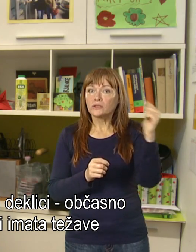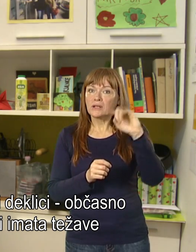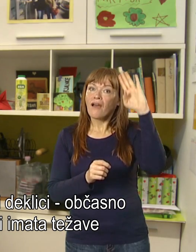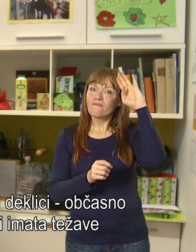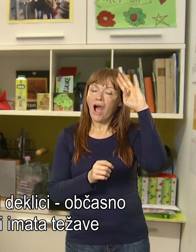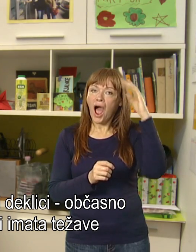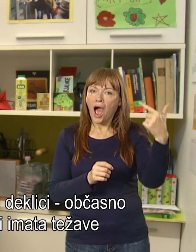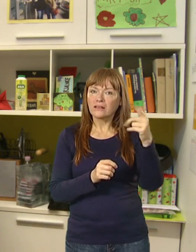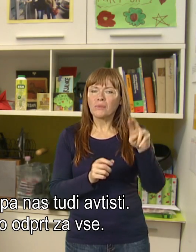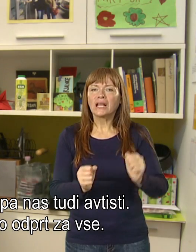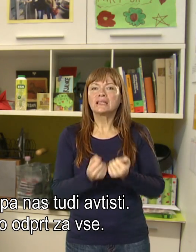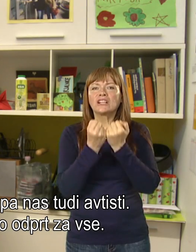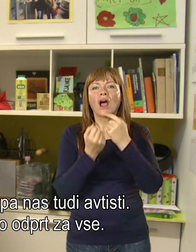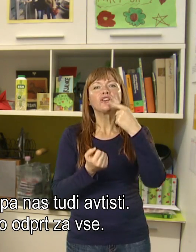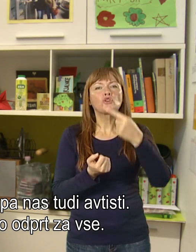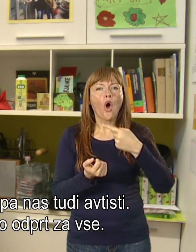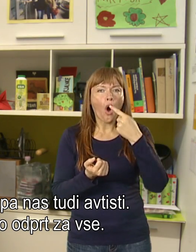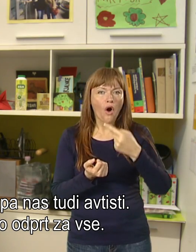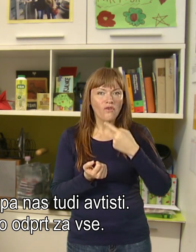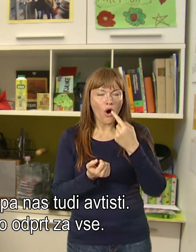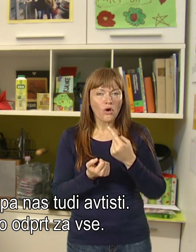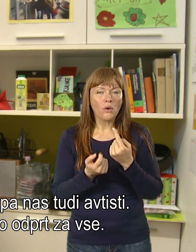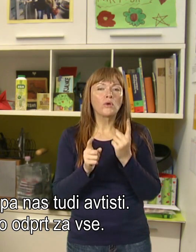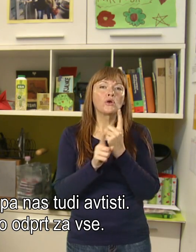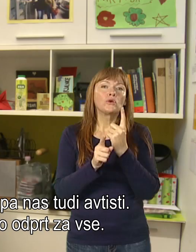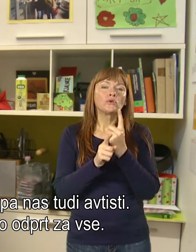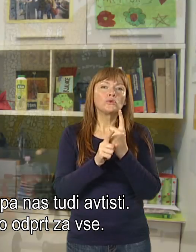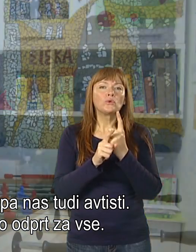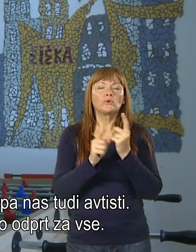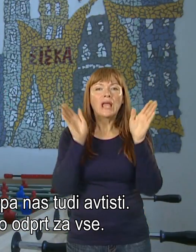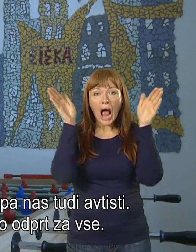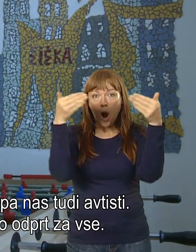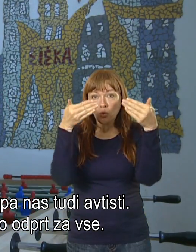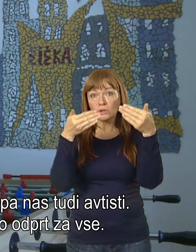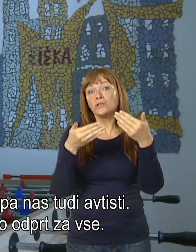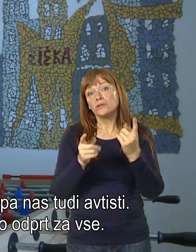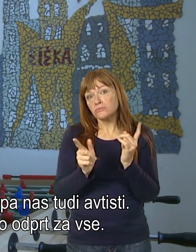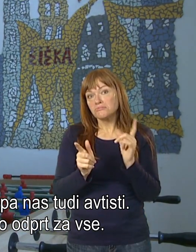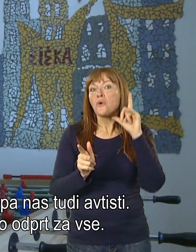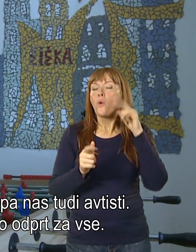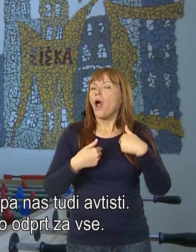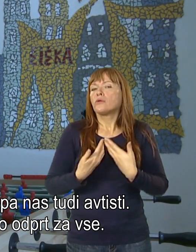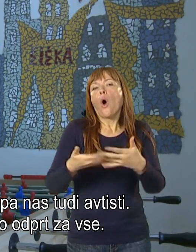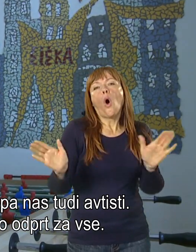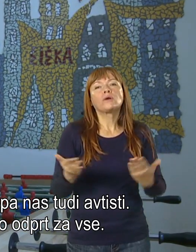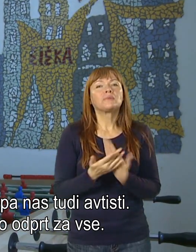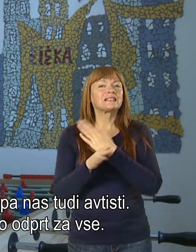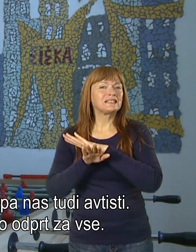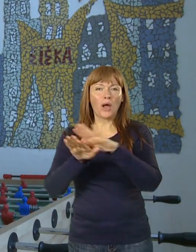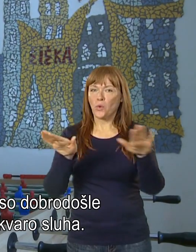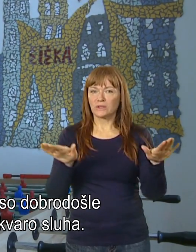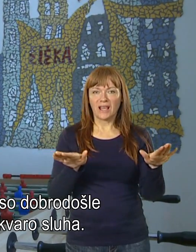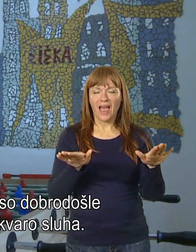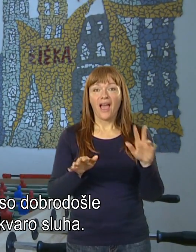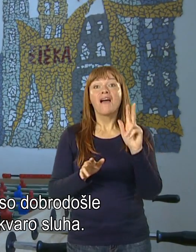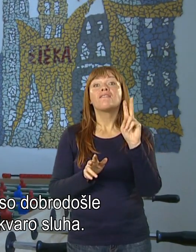fanta, ki imata težave z govorom, potem kakšni avtisti. V glavnem smo odprti za vse. Seveda